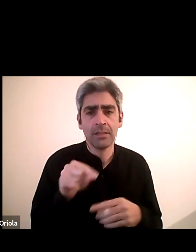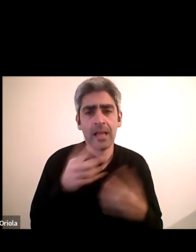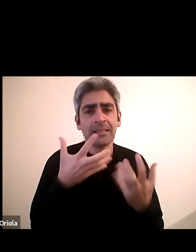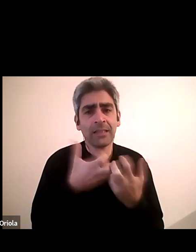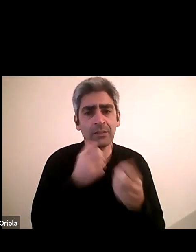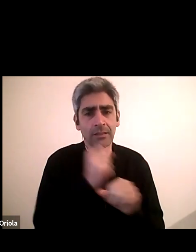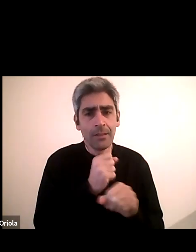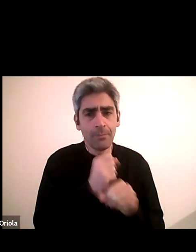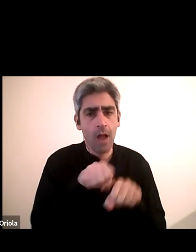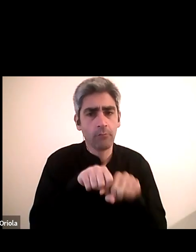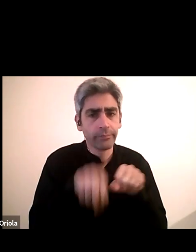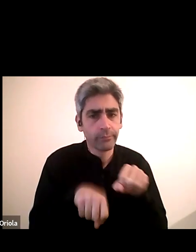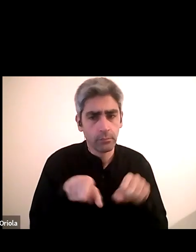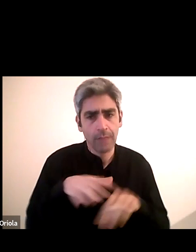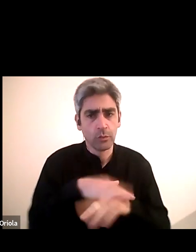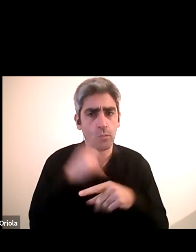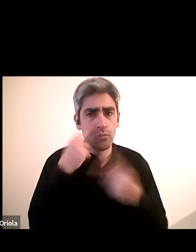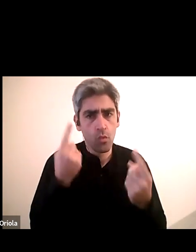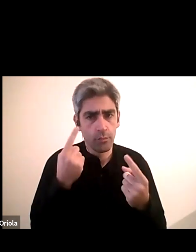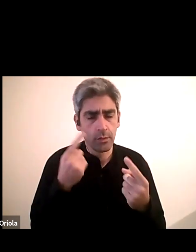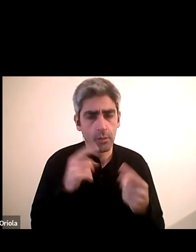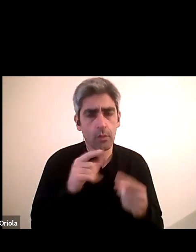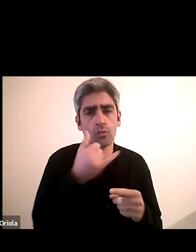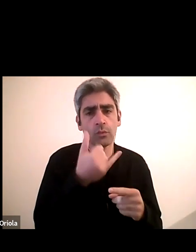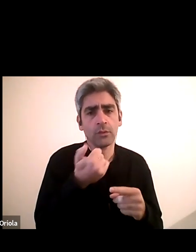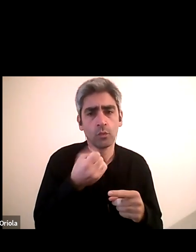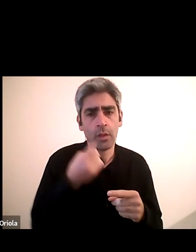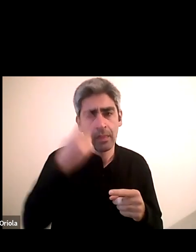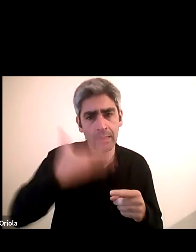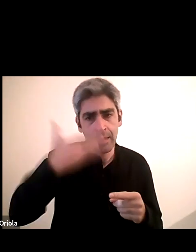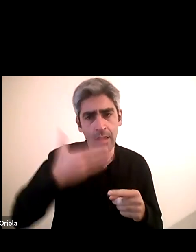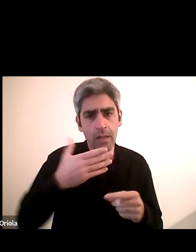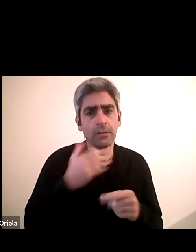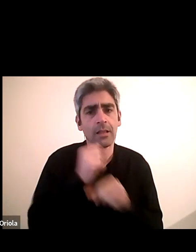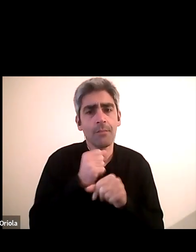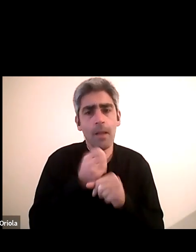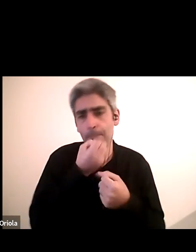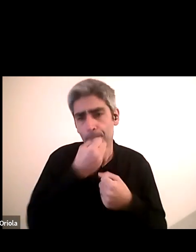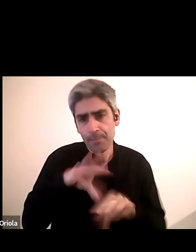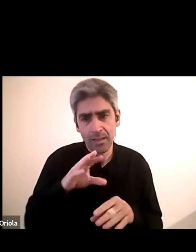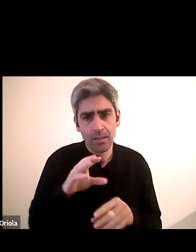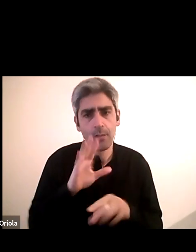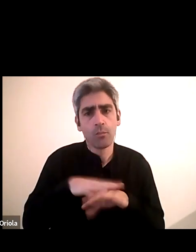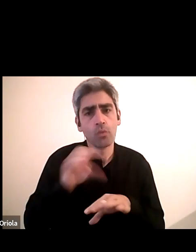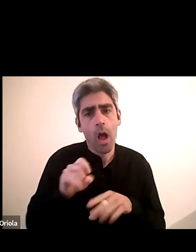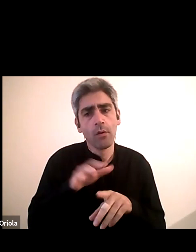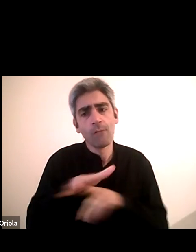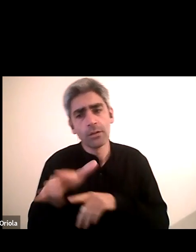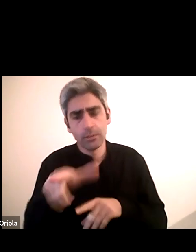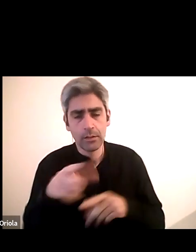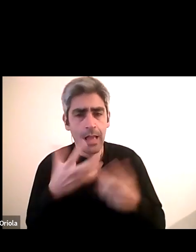administração pública, há cerca de 250.000 dias de trabalho perdidos por efeitos de acidente de